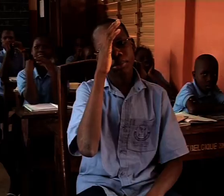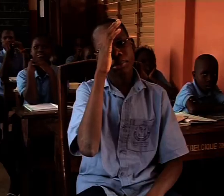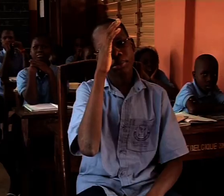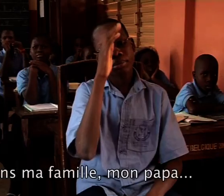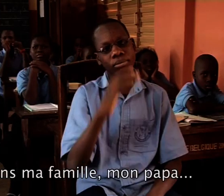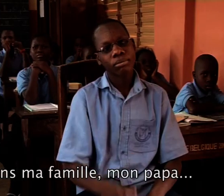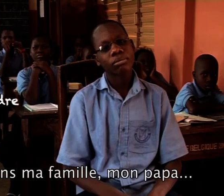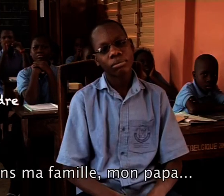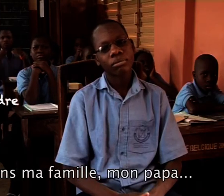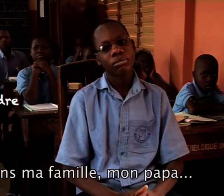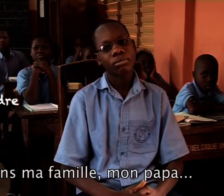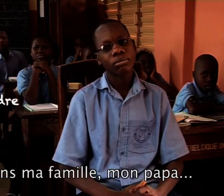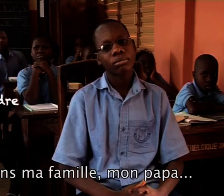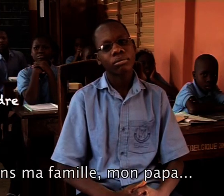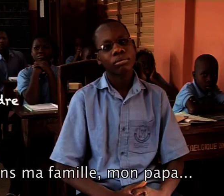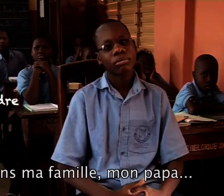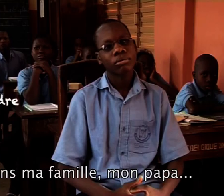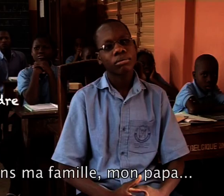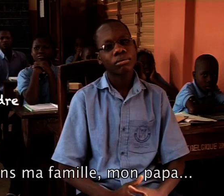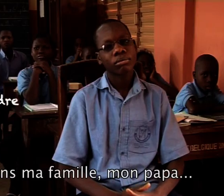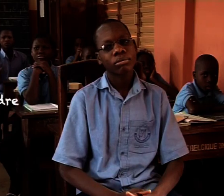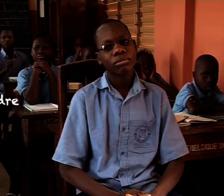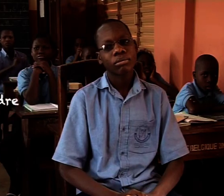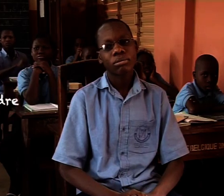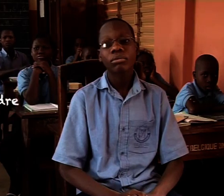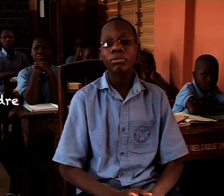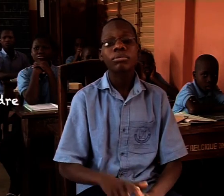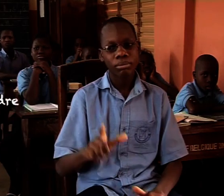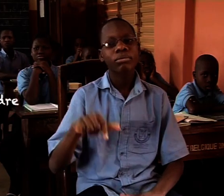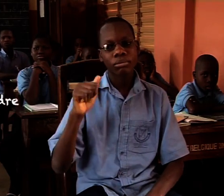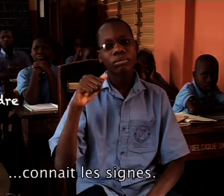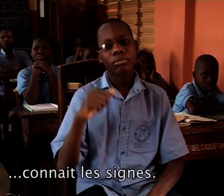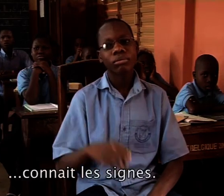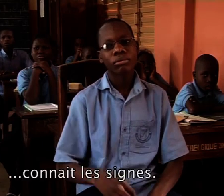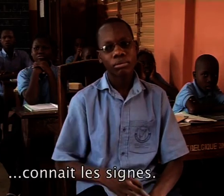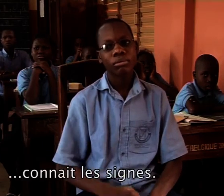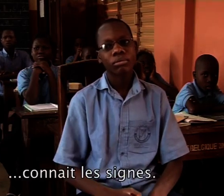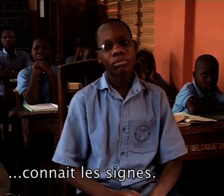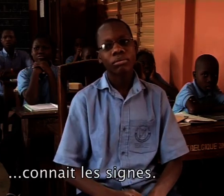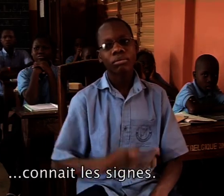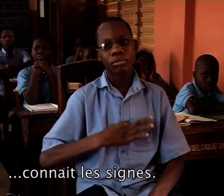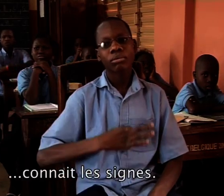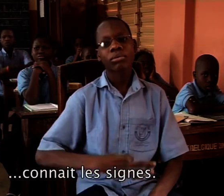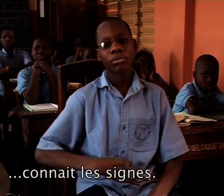Dans ma famille, mon papa connaît les signes.